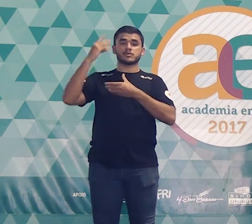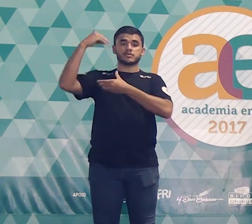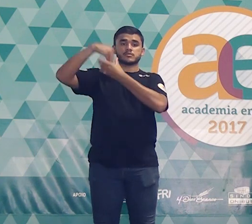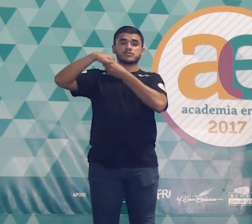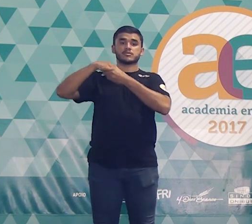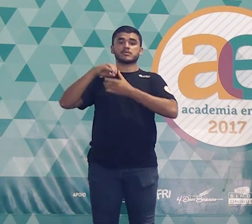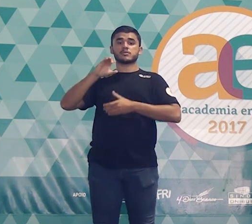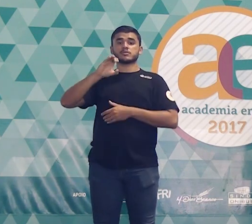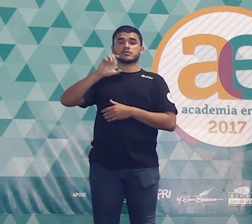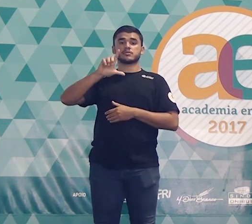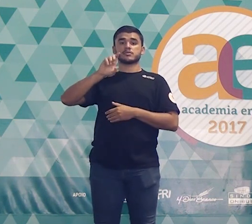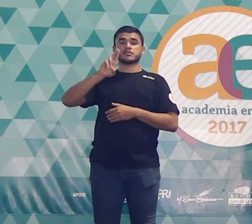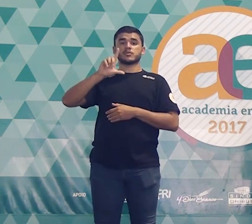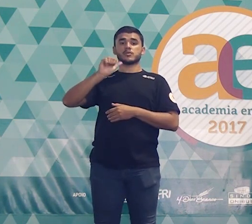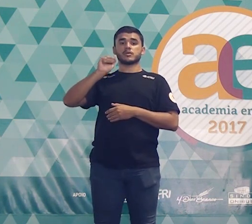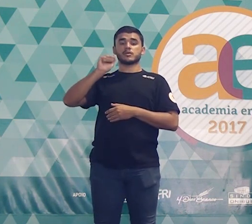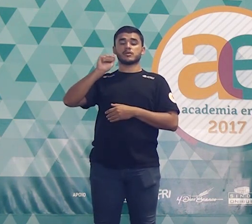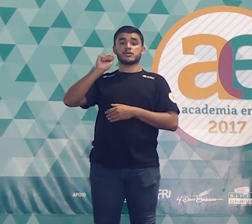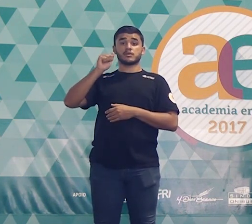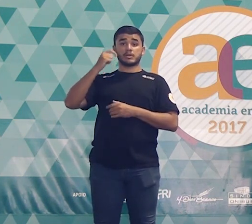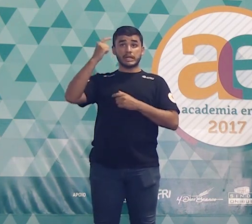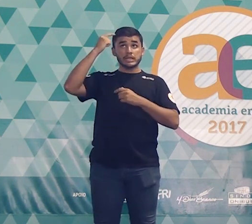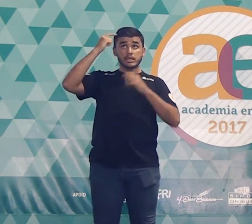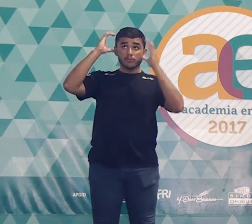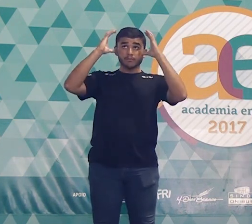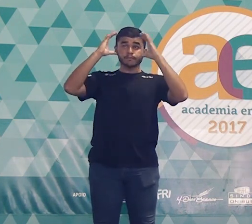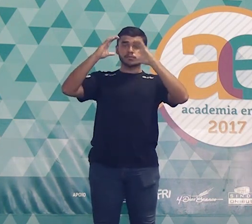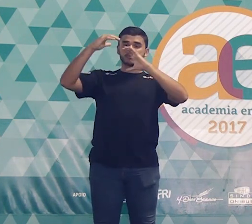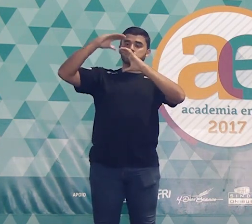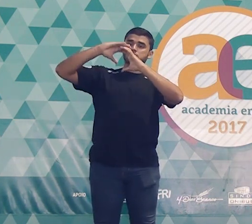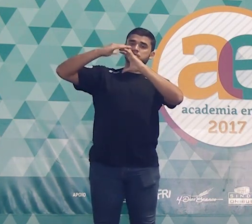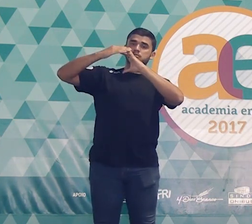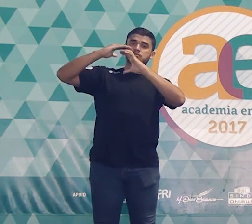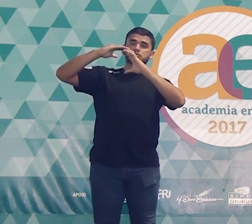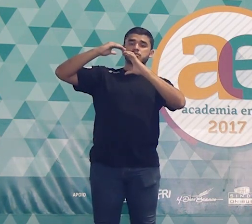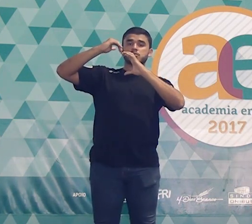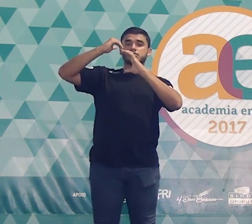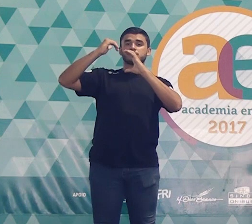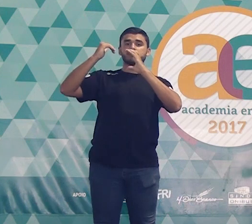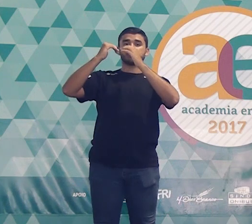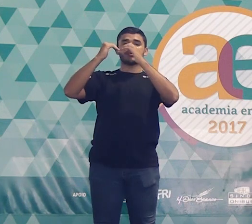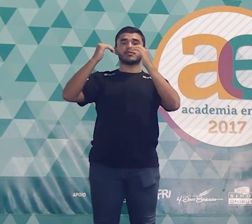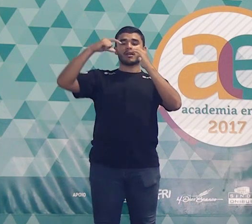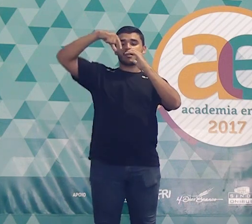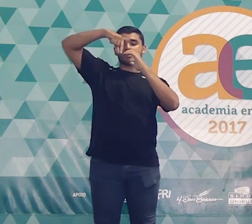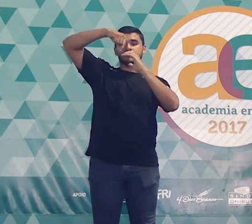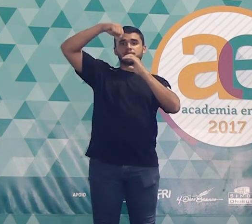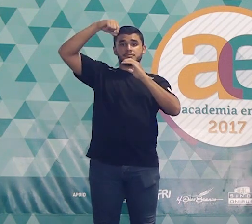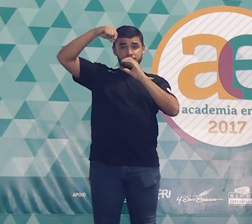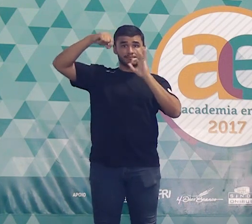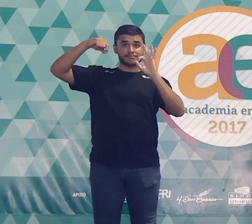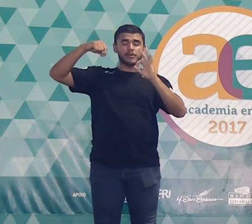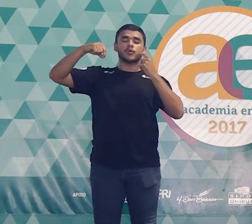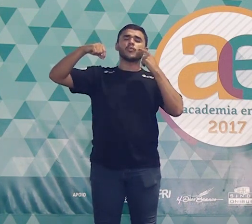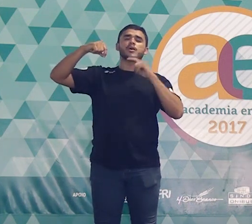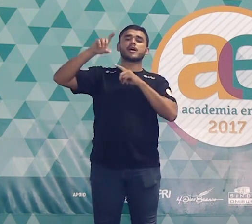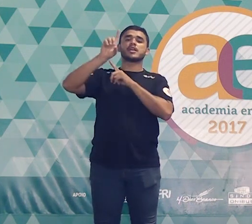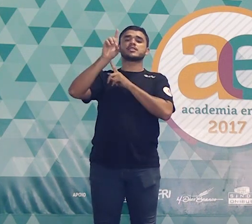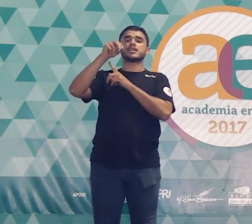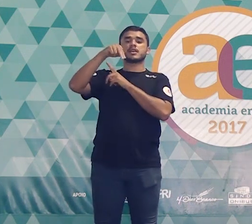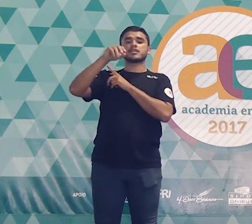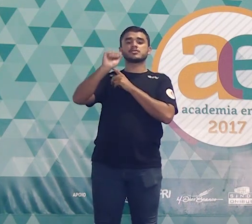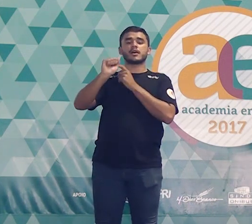do cabelo está no bulbo. Vocês já devem ter visto falar do chamado exame de DNA, sim? Eu quero fazer um